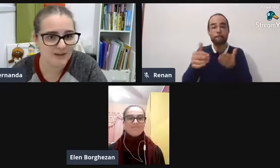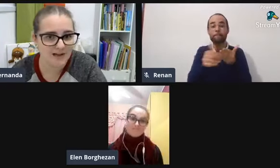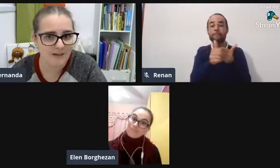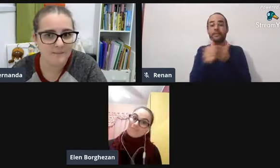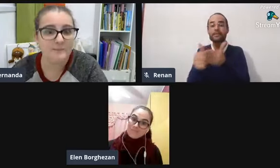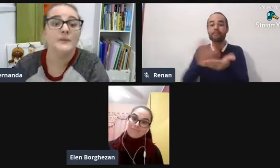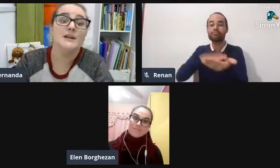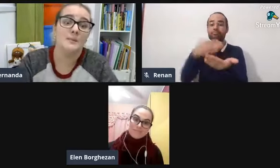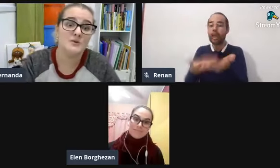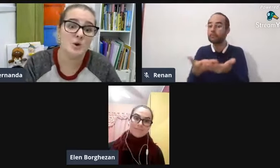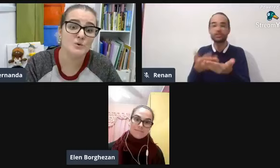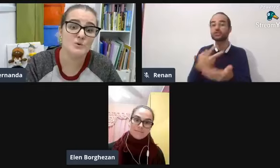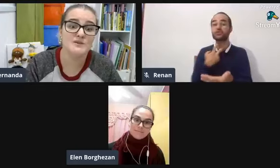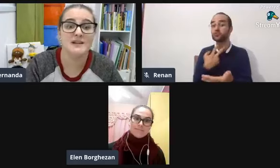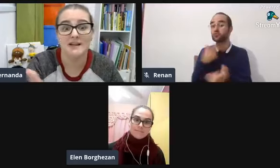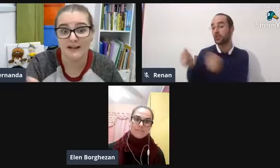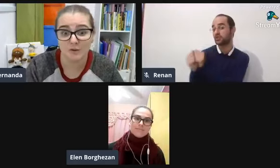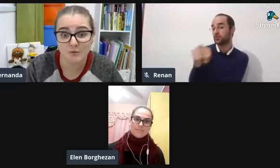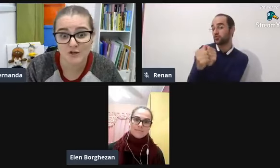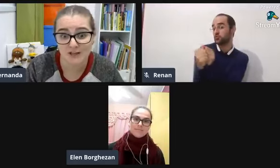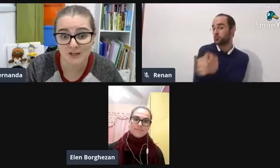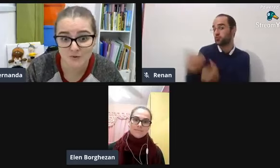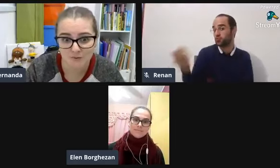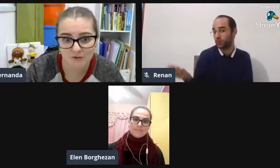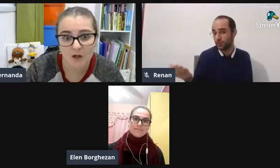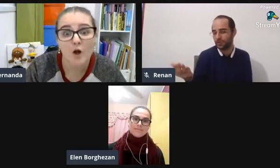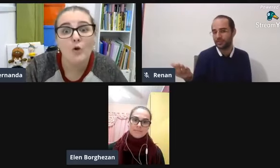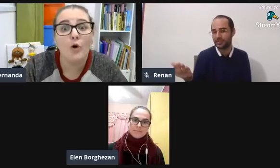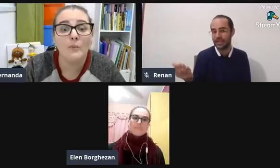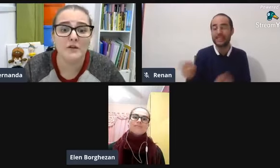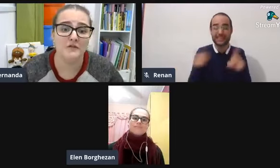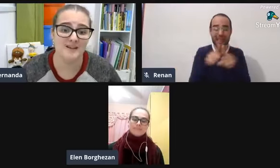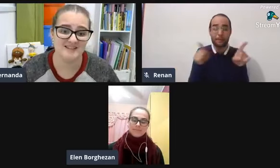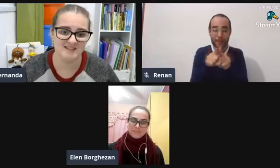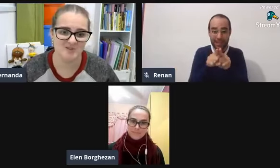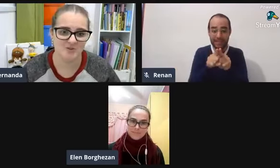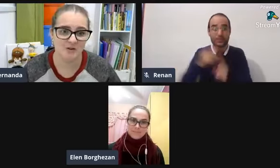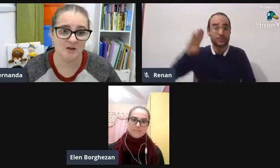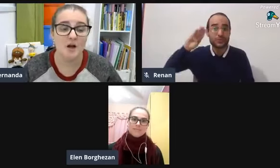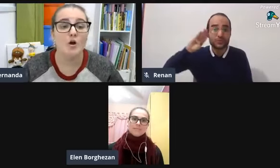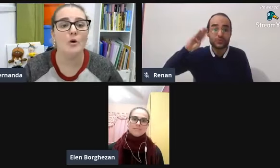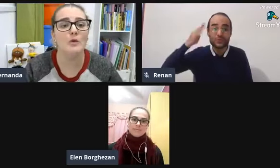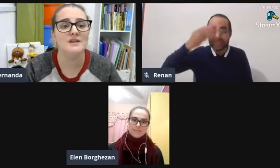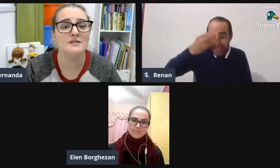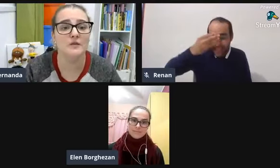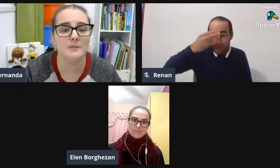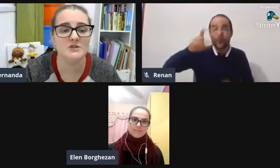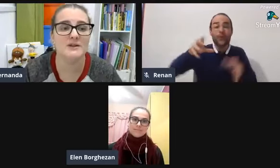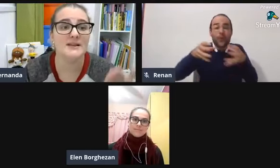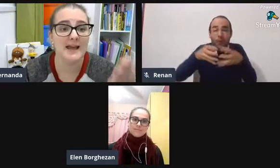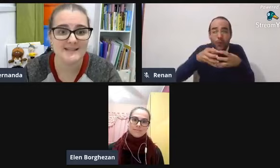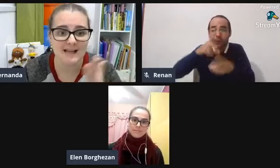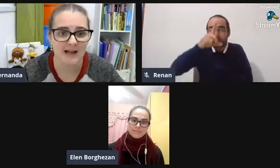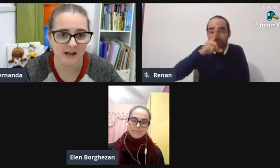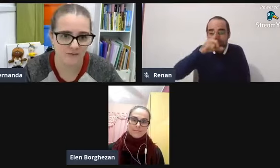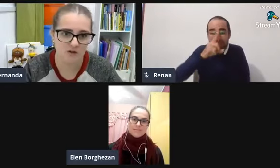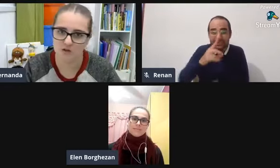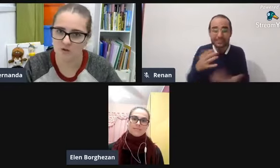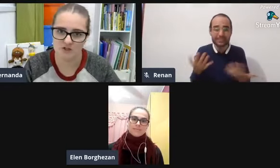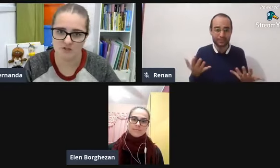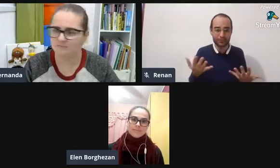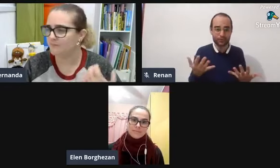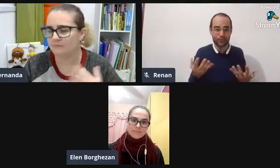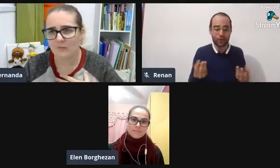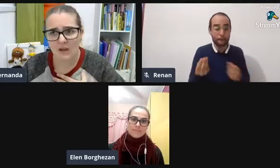que se resguardar. E a pessoa com surdo-cegueira é grupo de risco. Como que faz isso? Como que as informações... Essa live